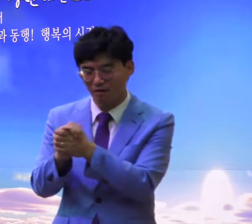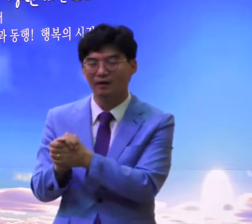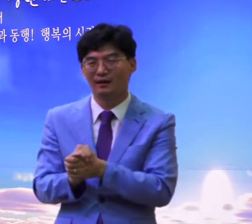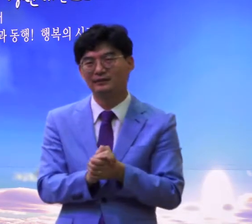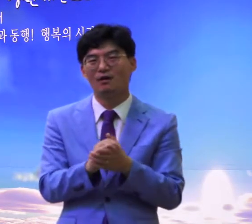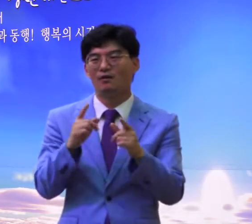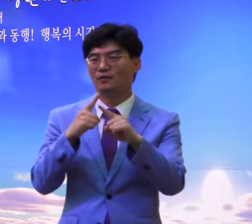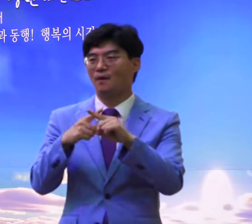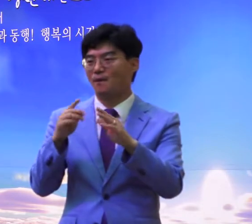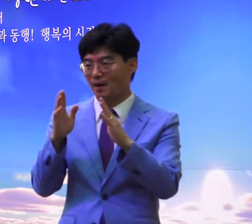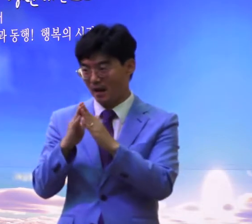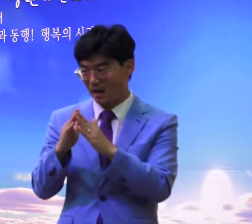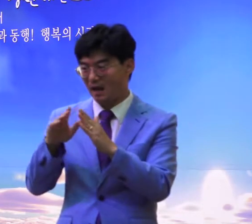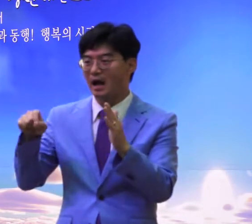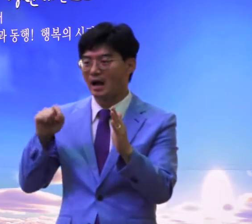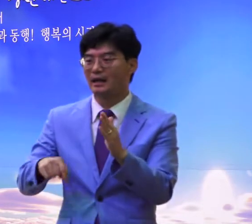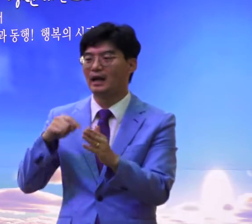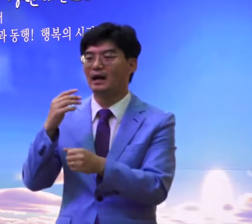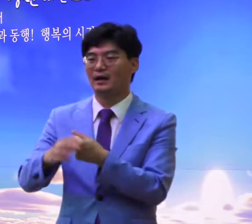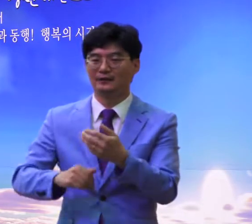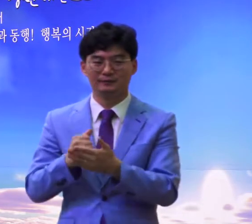있기를 간절히 소망합니다.